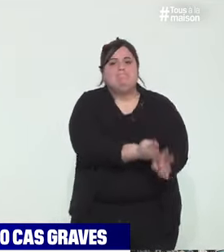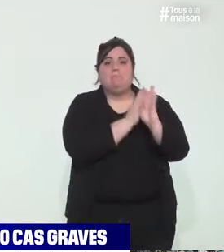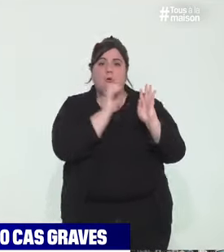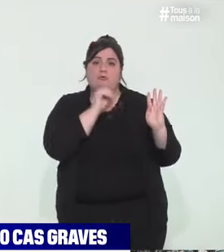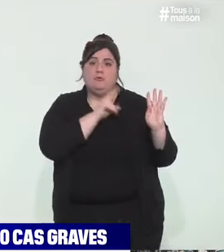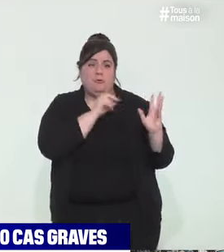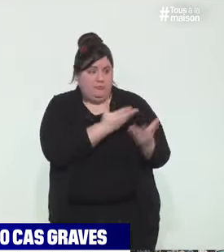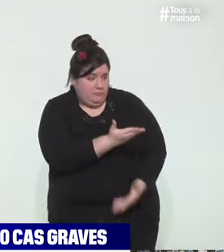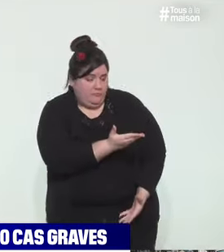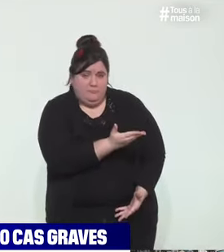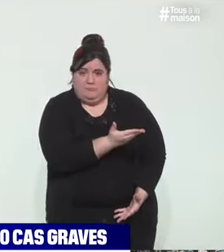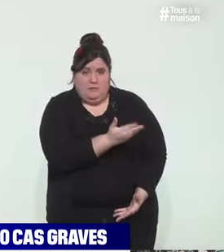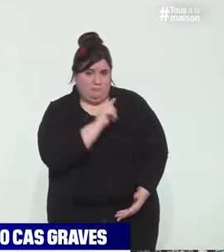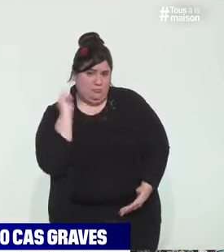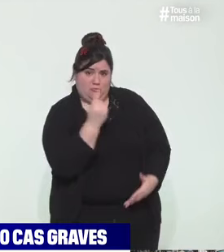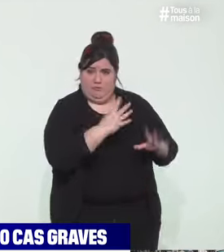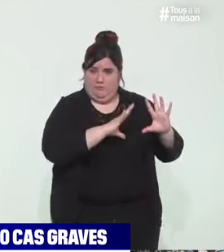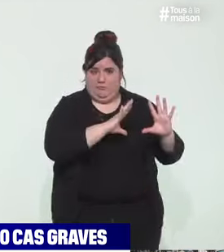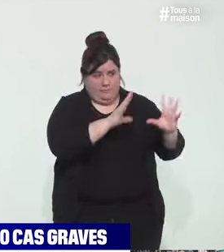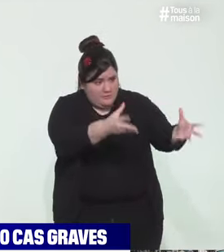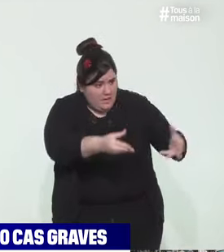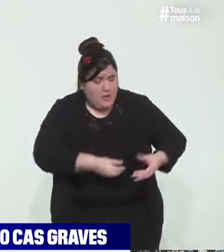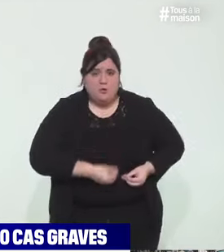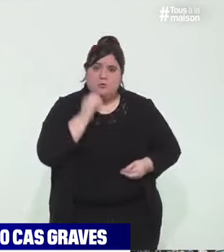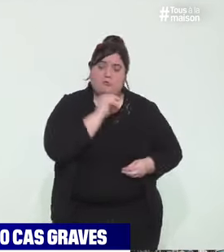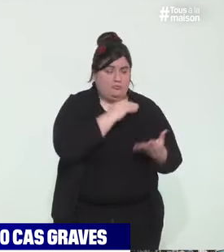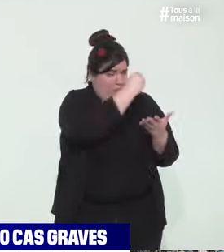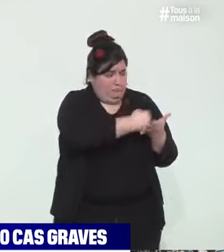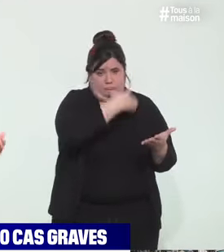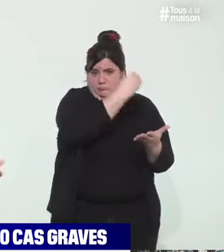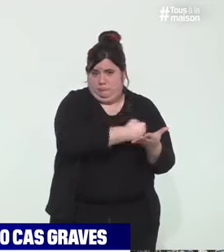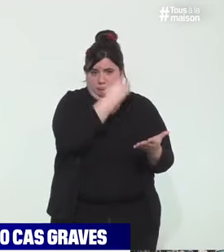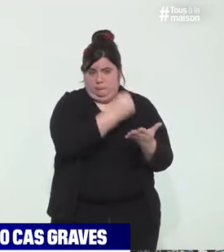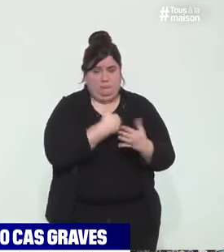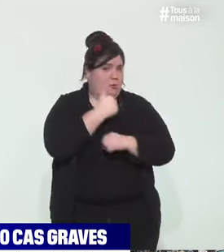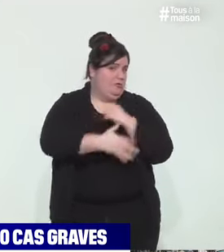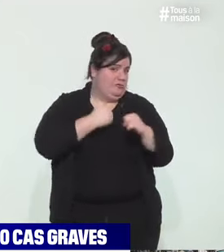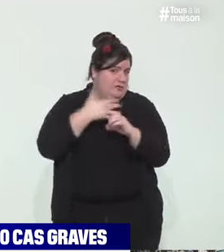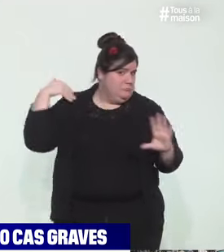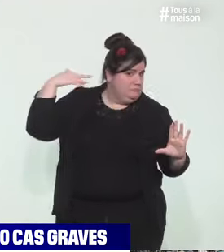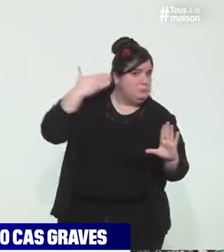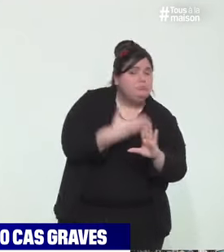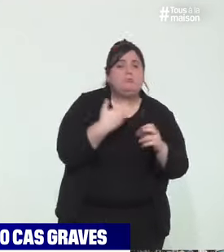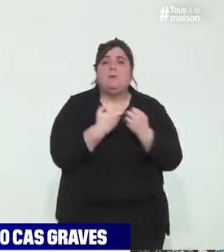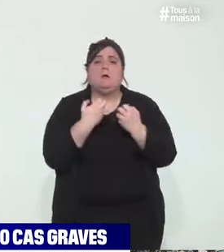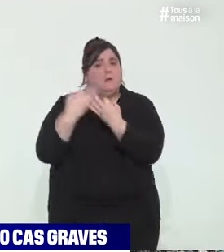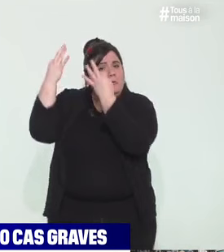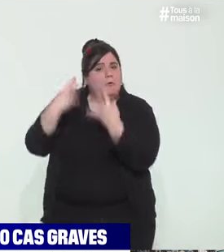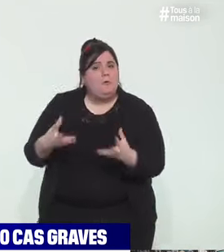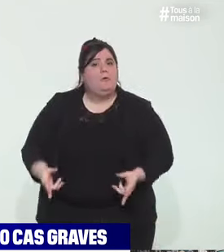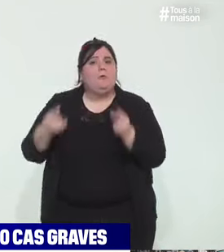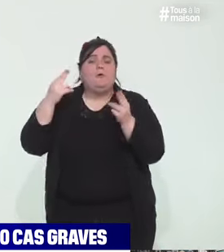dans tous les services d'accueil d'urgence depuis des années, qui nous permet de savoir d'ailleurs s'il y a des conséquences de canicule, s'il y a des conséquences d'épidémie, s'il y a des